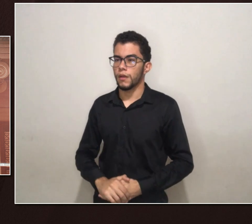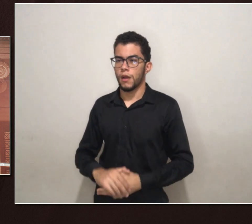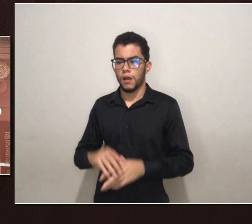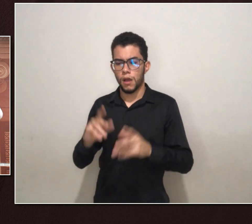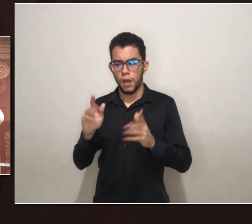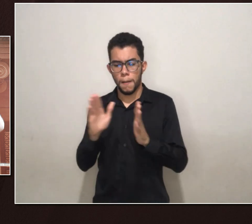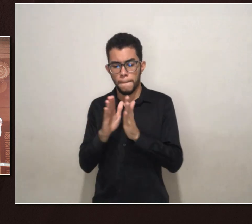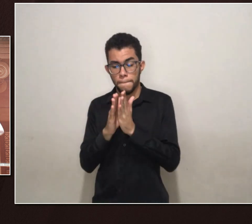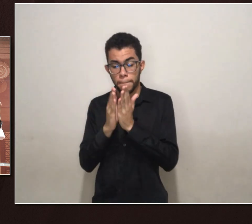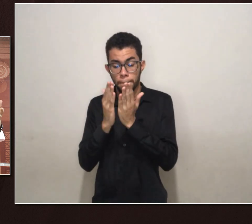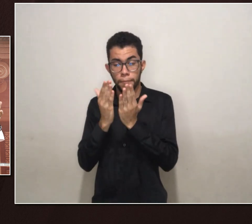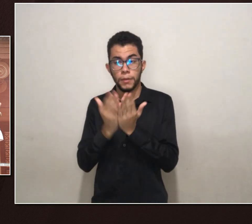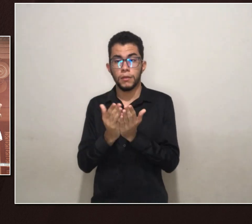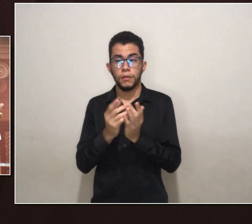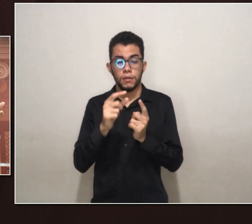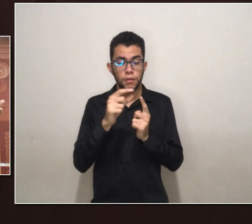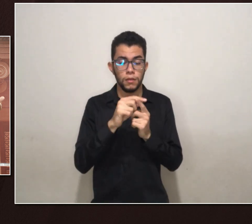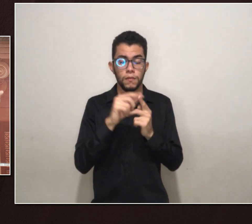da verdade, porque